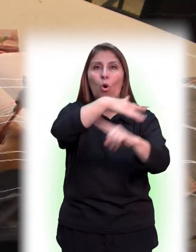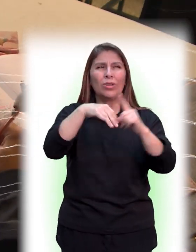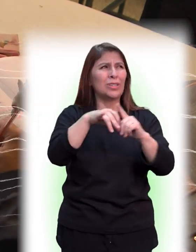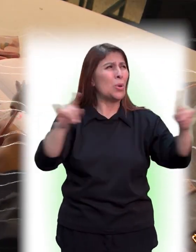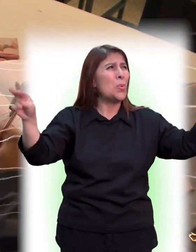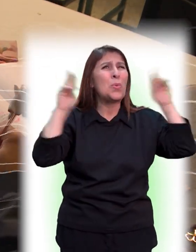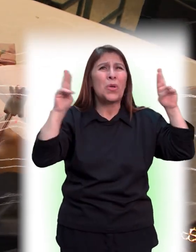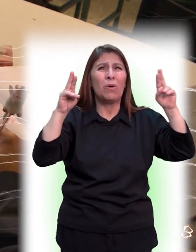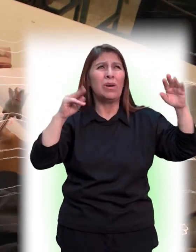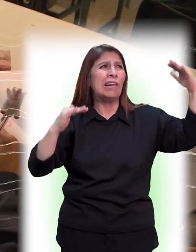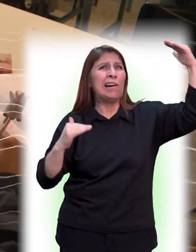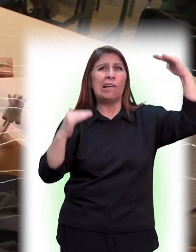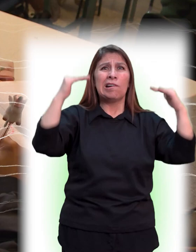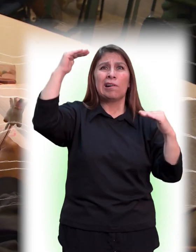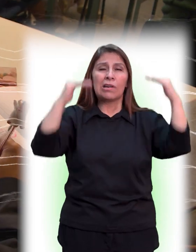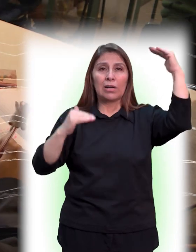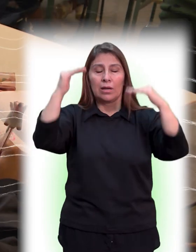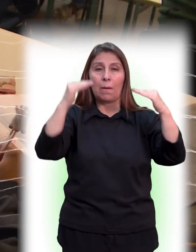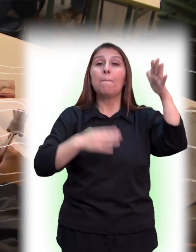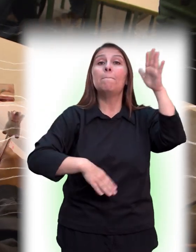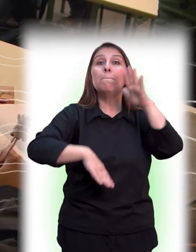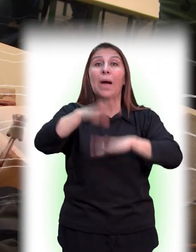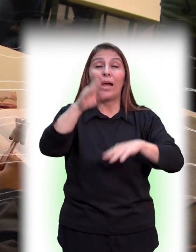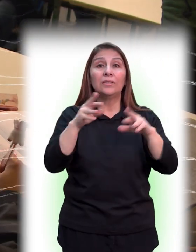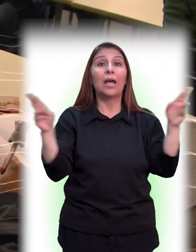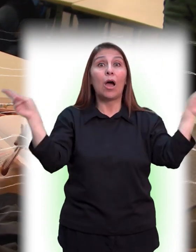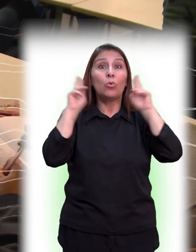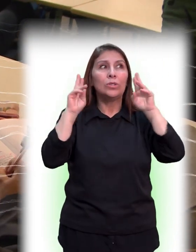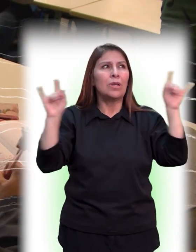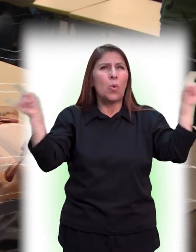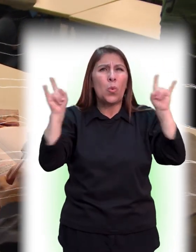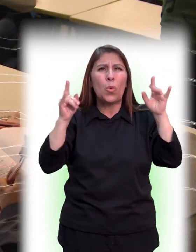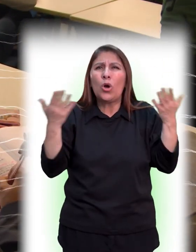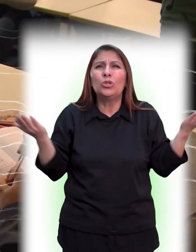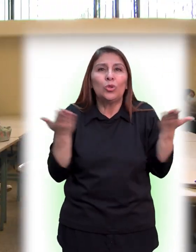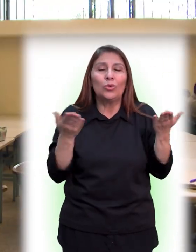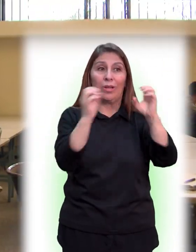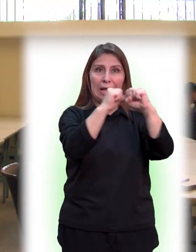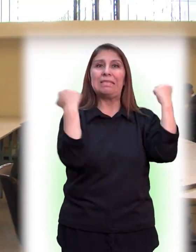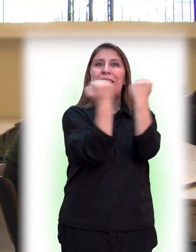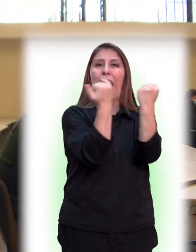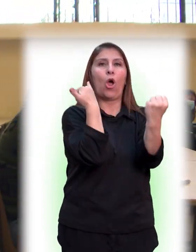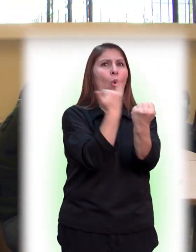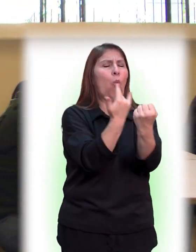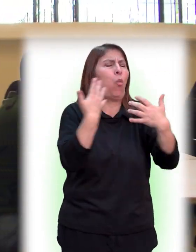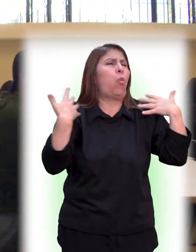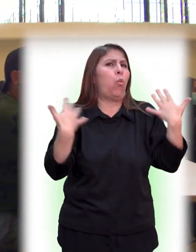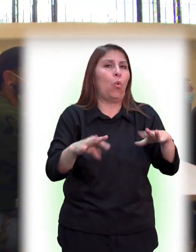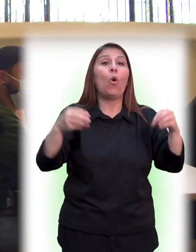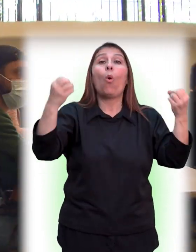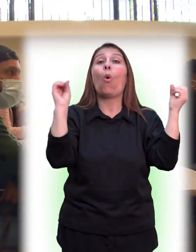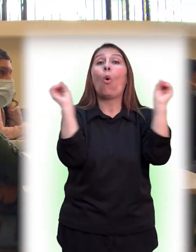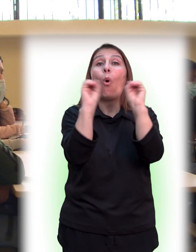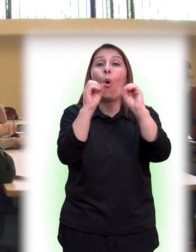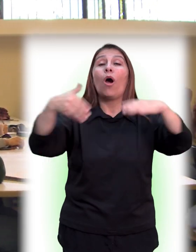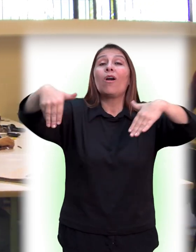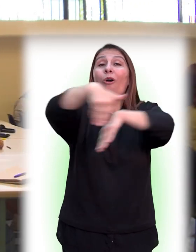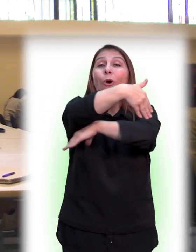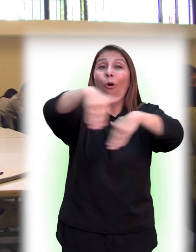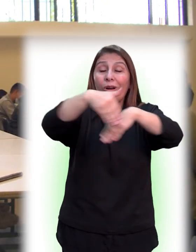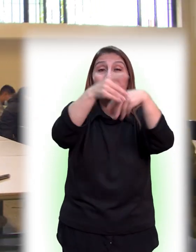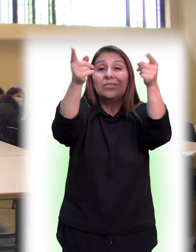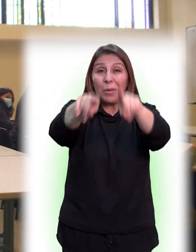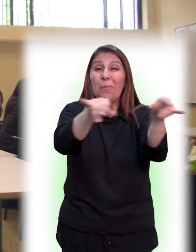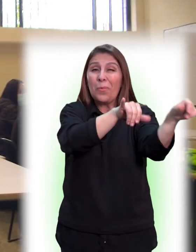emiten en el contexto. Sobre todo, ¿dónde se presenta contaminación auditiva? En las aulas, uh-huh, o en los